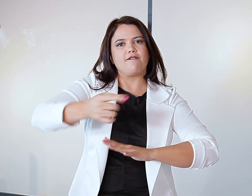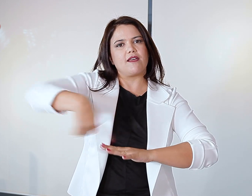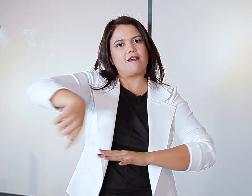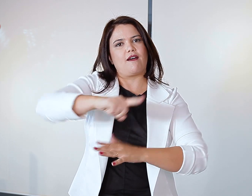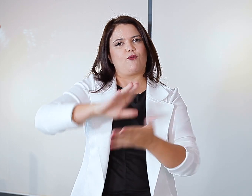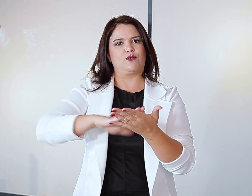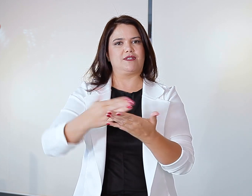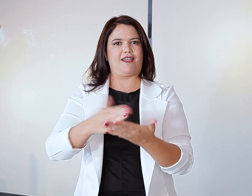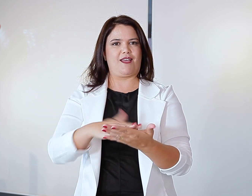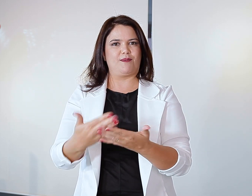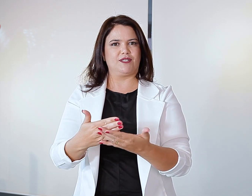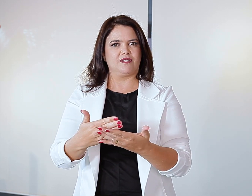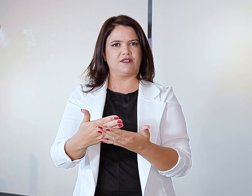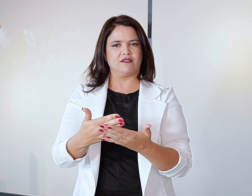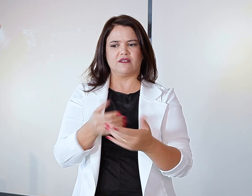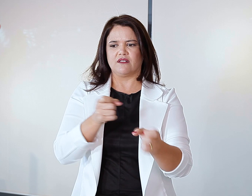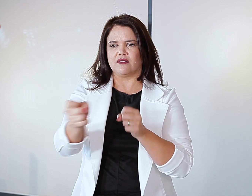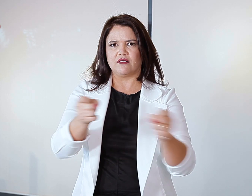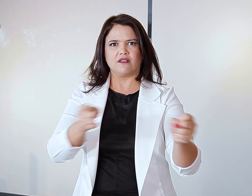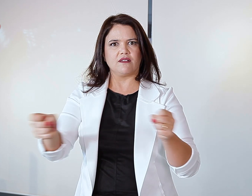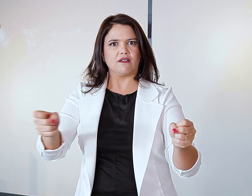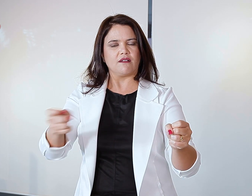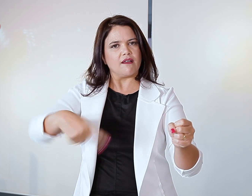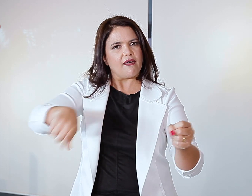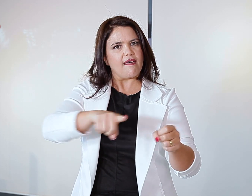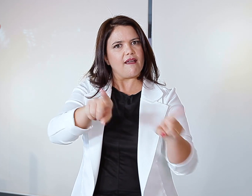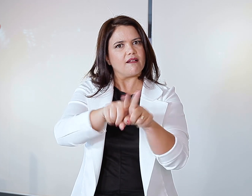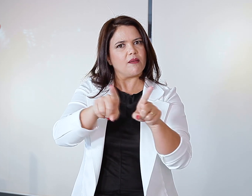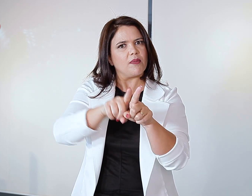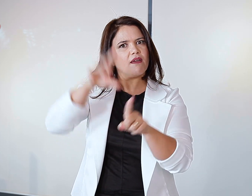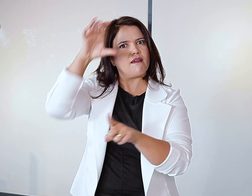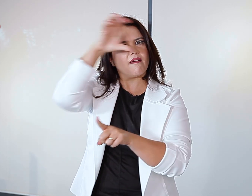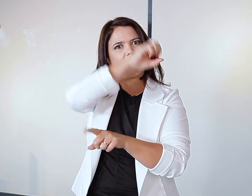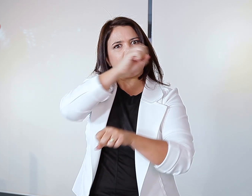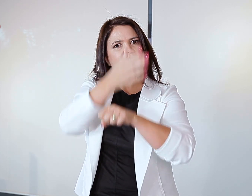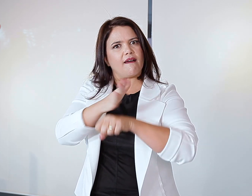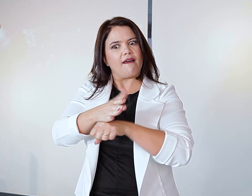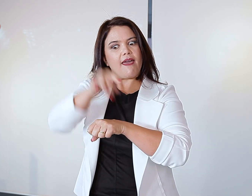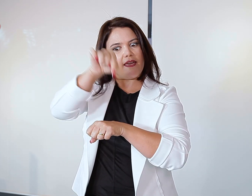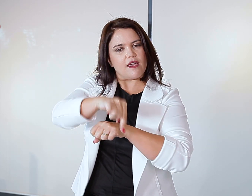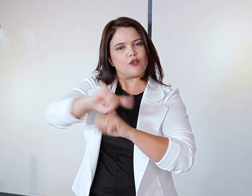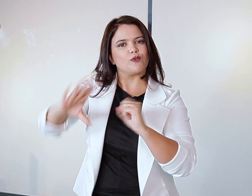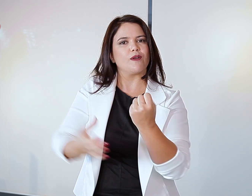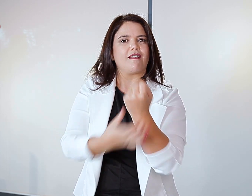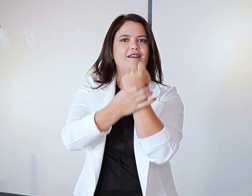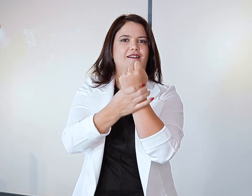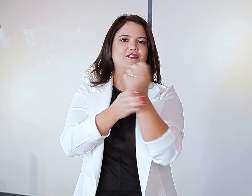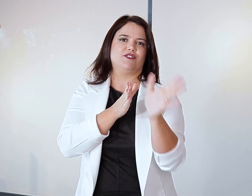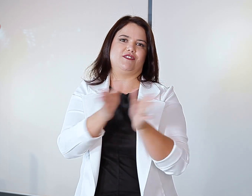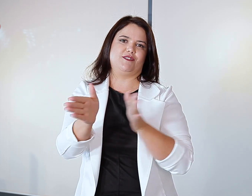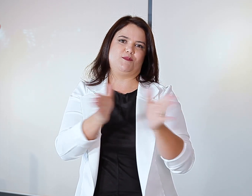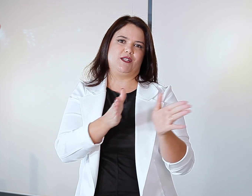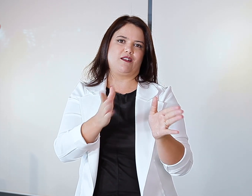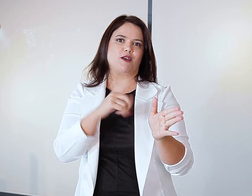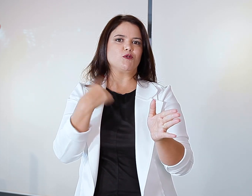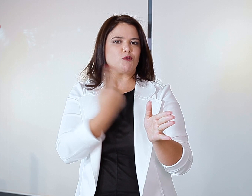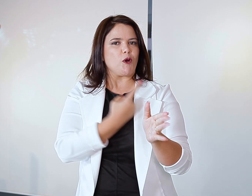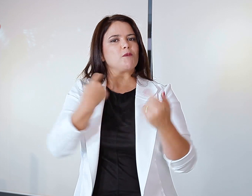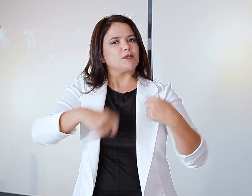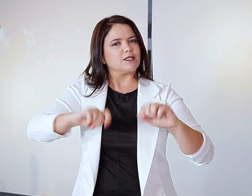consultados, profissionais intérpretes que precisam ser realocados em espaços públicos também, para que garanta, assim,